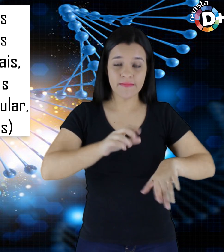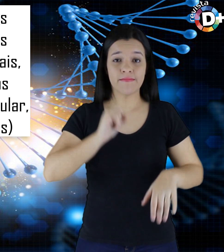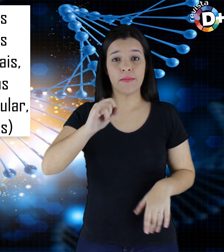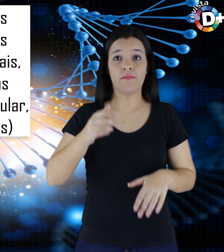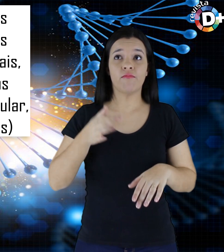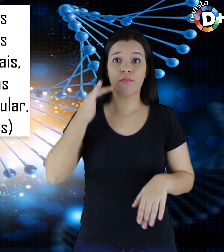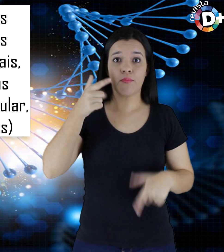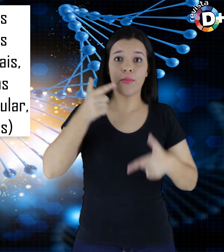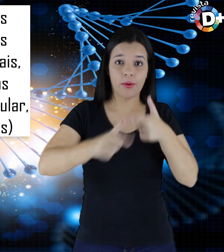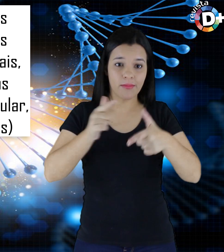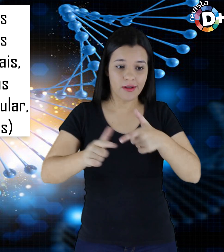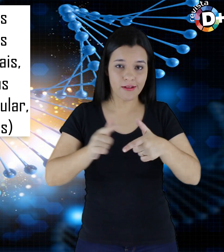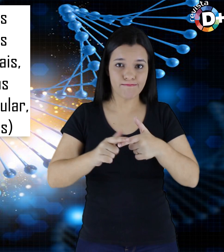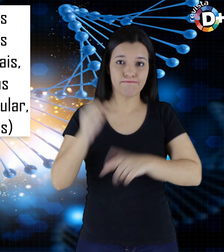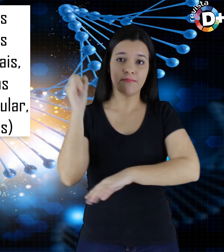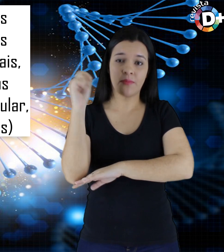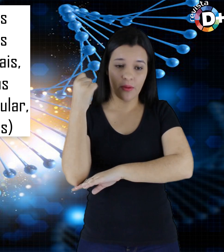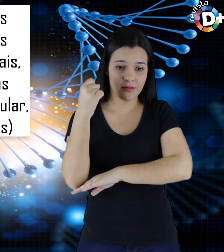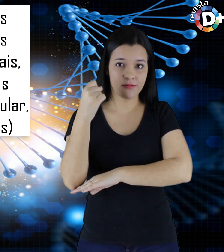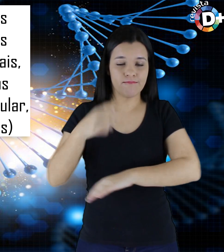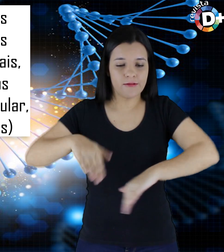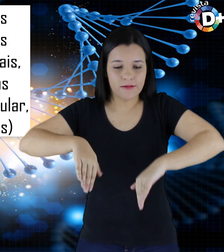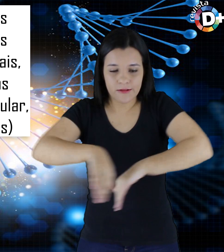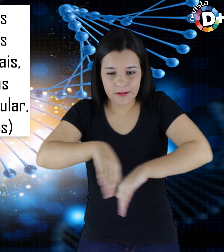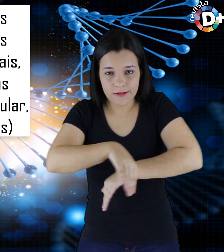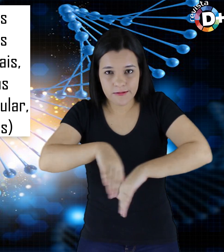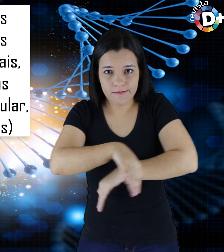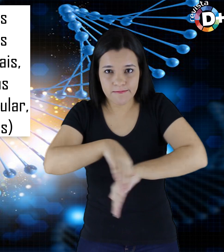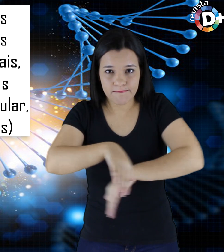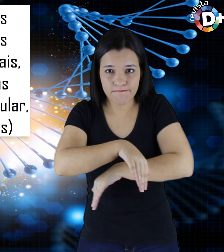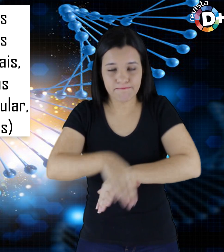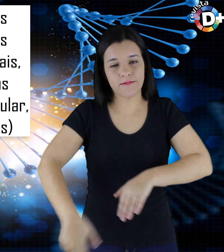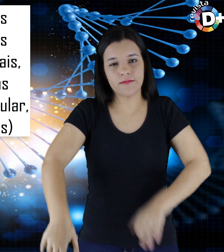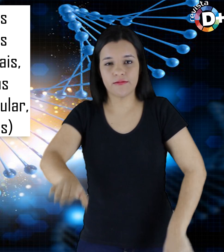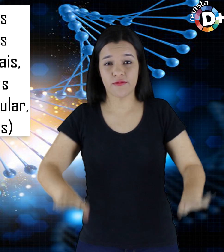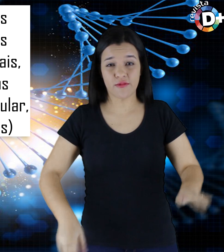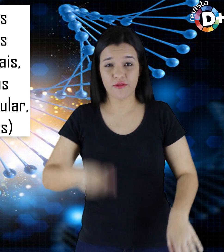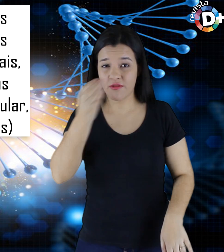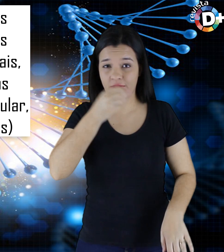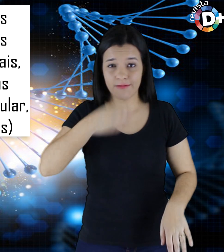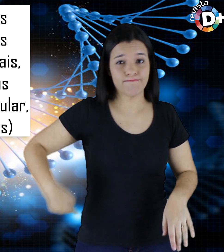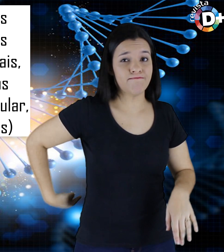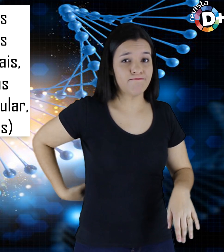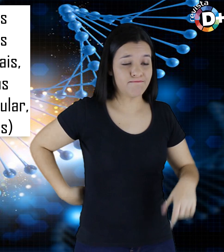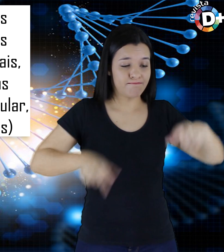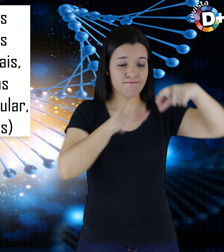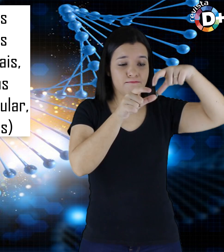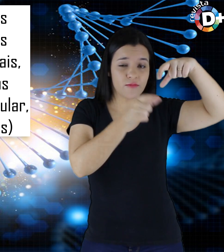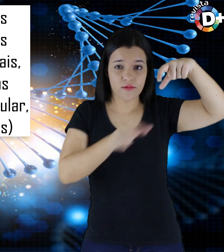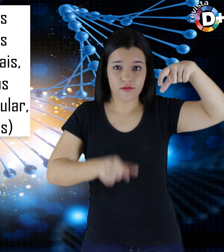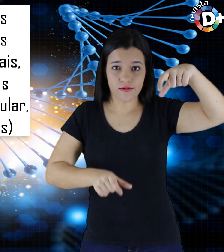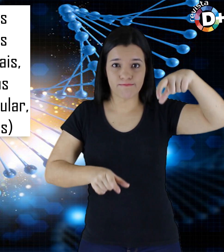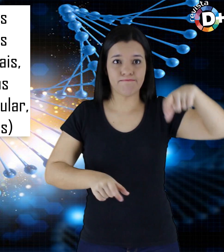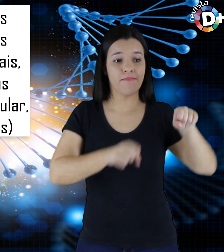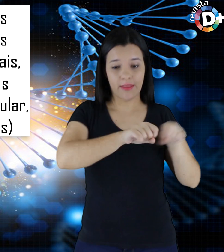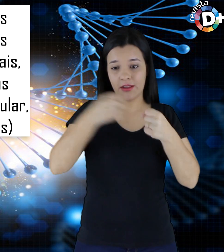ortopédicas, osteopenia, contratura muscular, desvios da coluna e